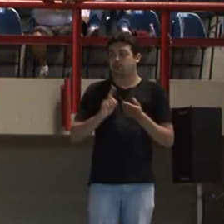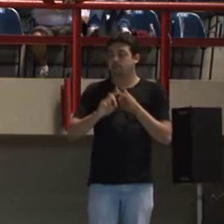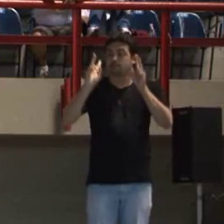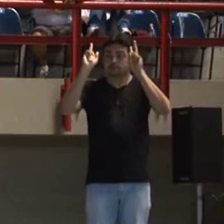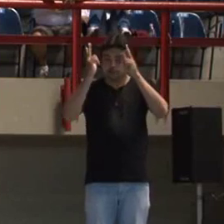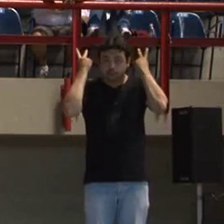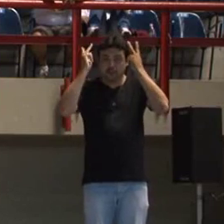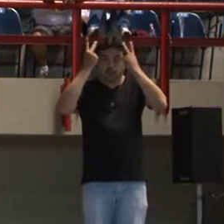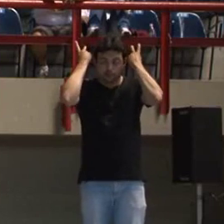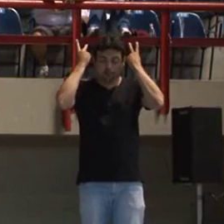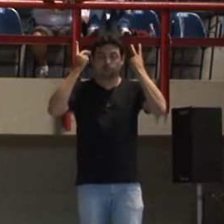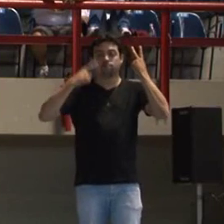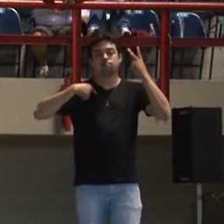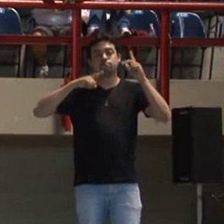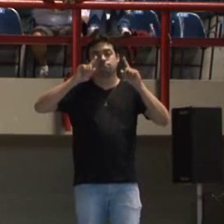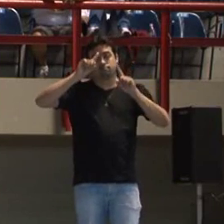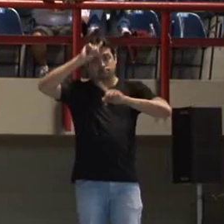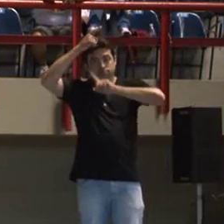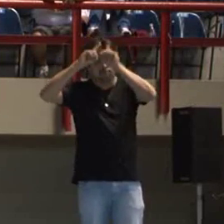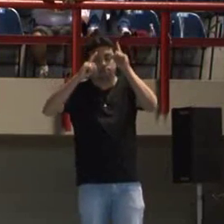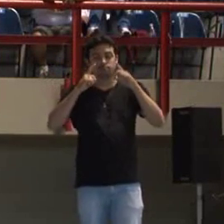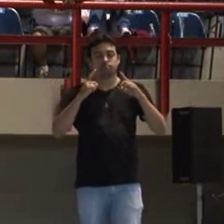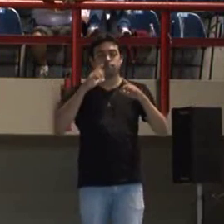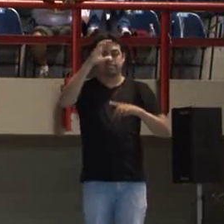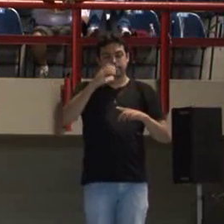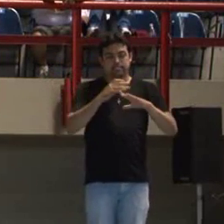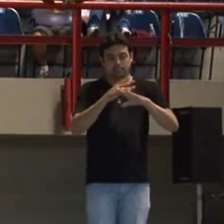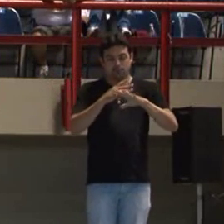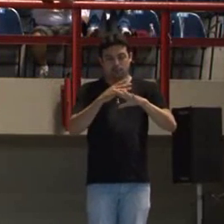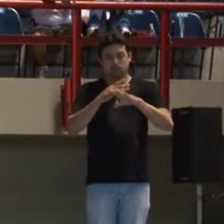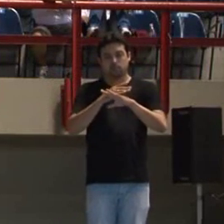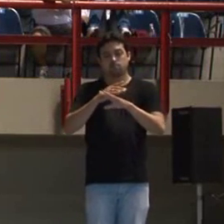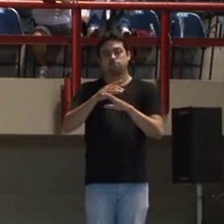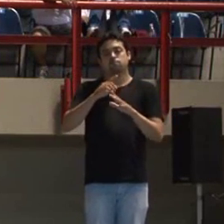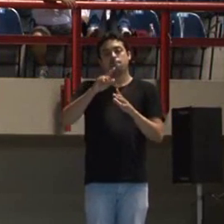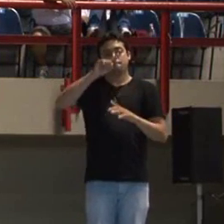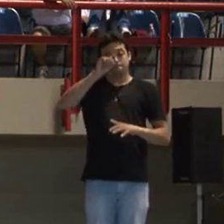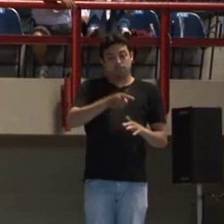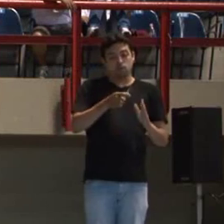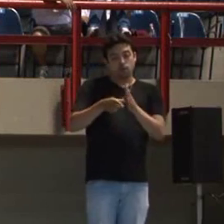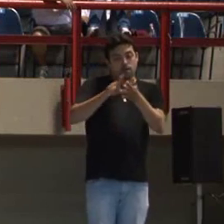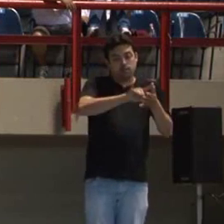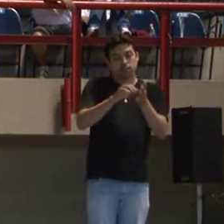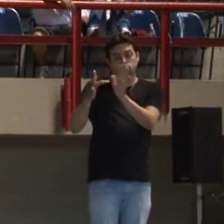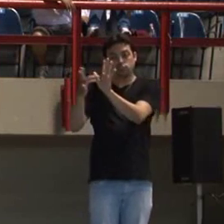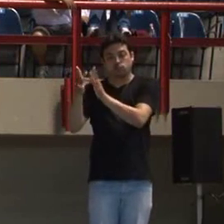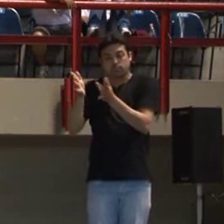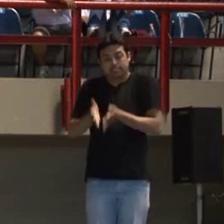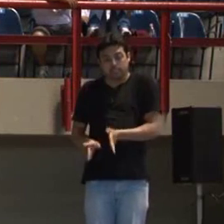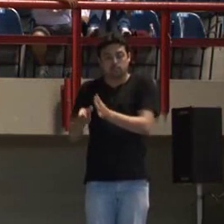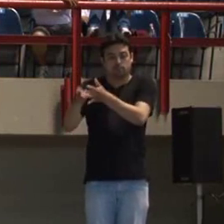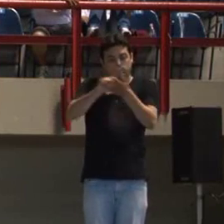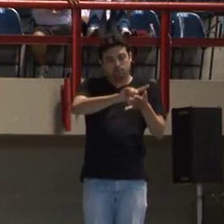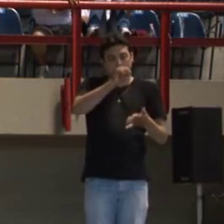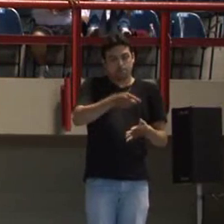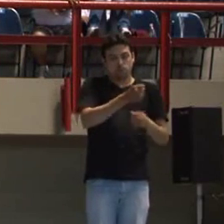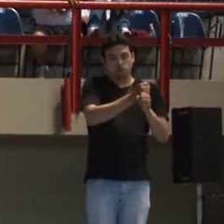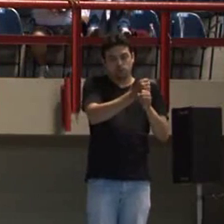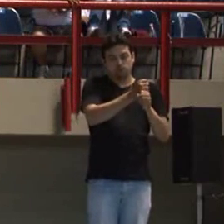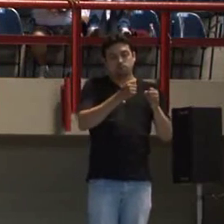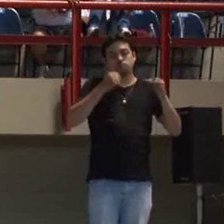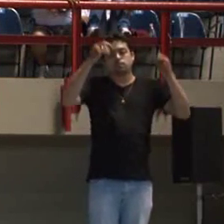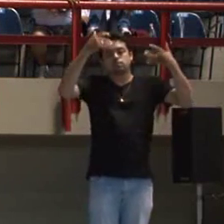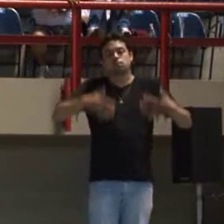hebreus desenvolveram a sua civilização no primeiro milênio antes de Cristo. A respeito dela podemos afirmar corretamente